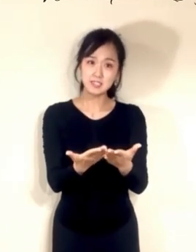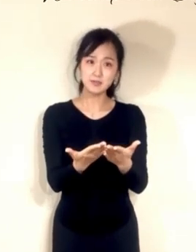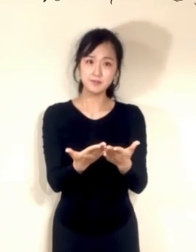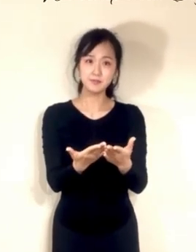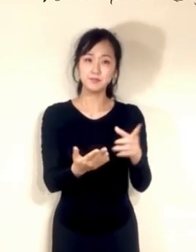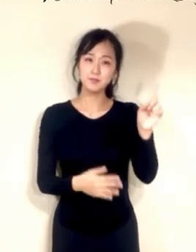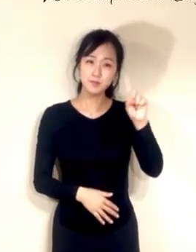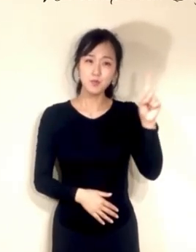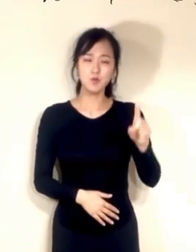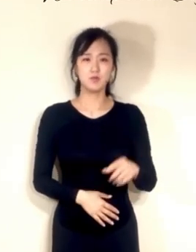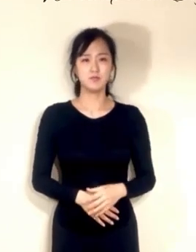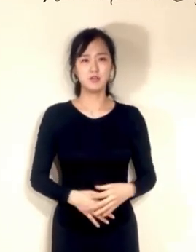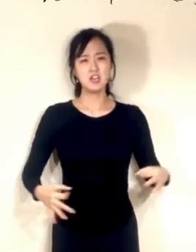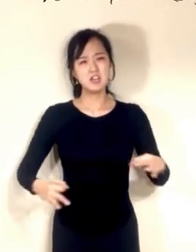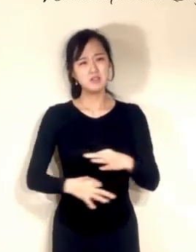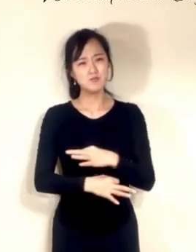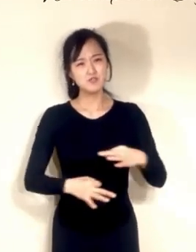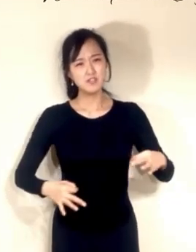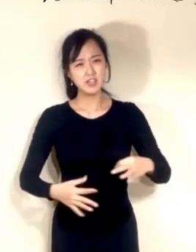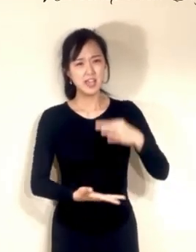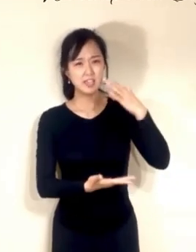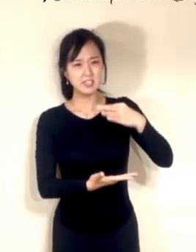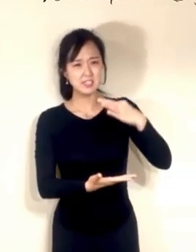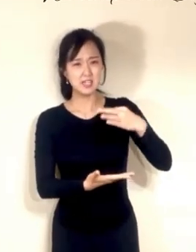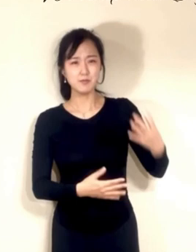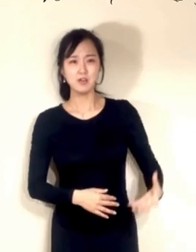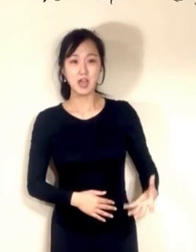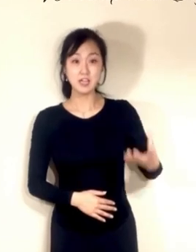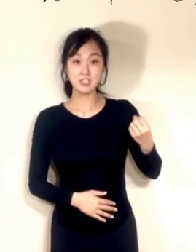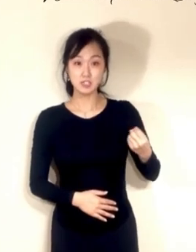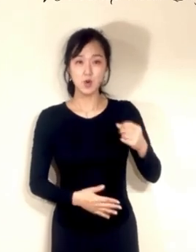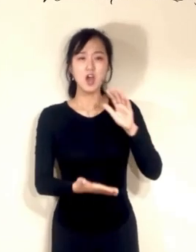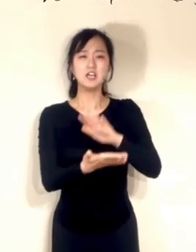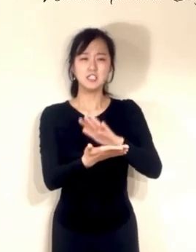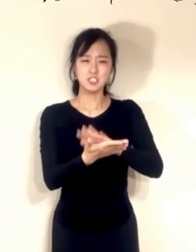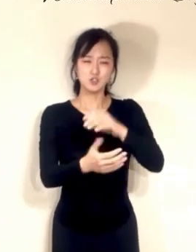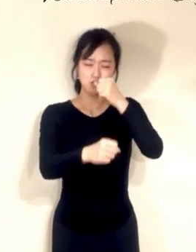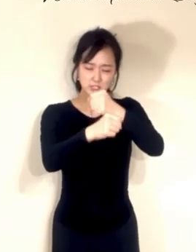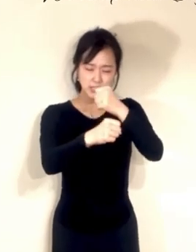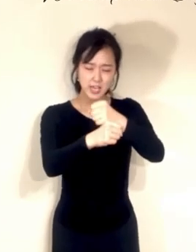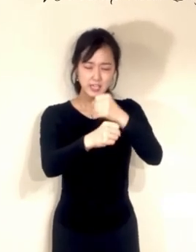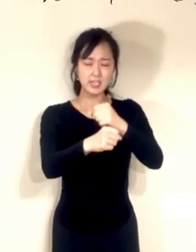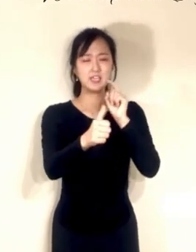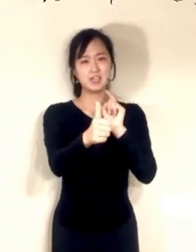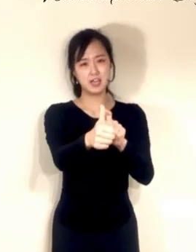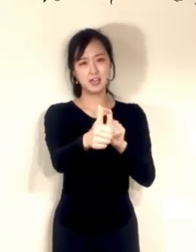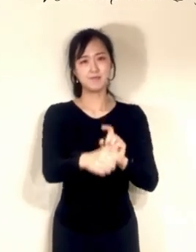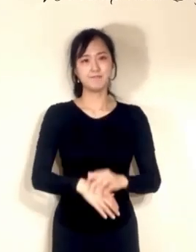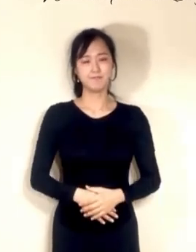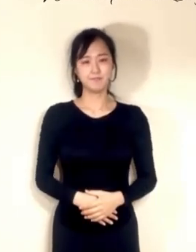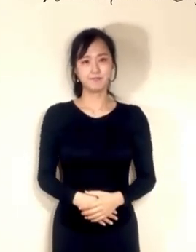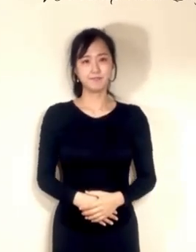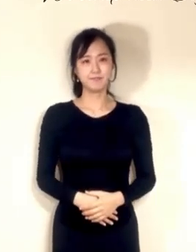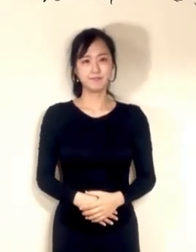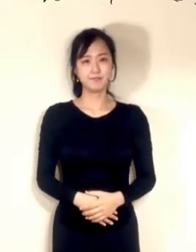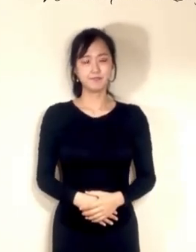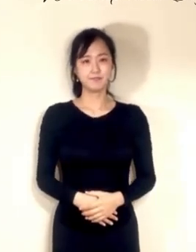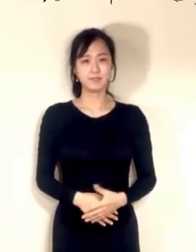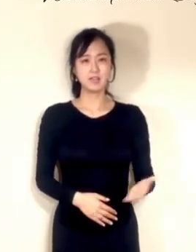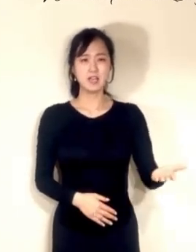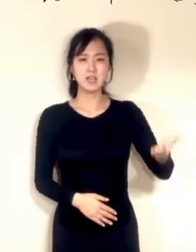불의의 재물로 친구를 사귀라는 말씀입니다. 한 해를 마무리하며 정말로 올 한